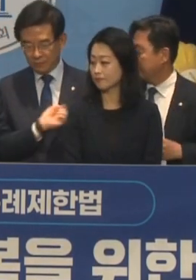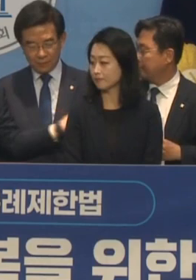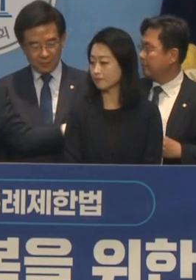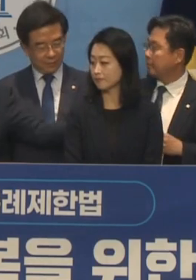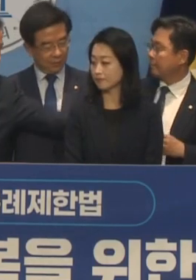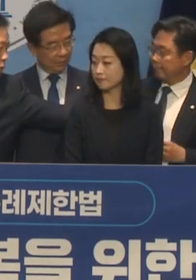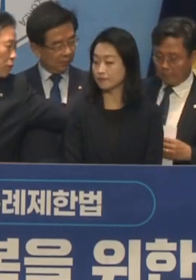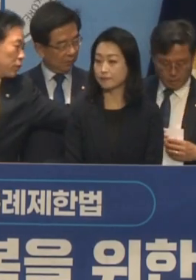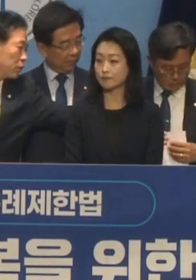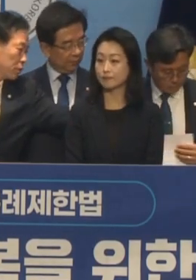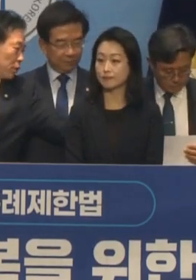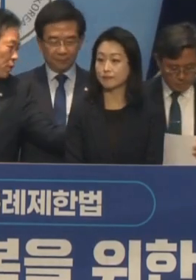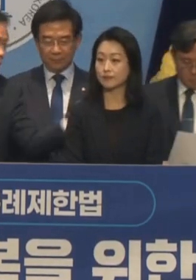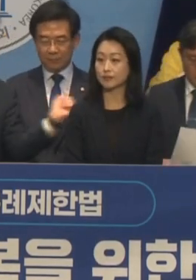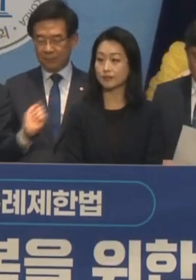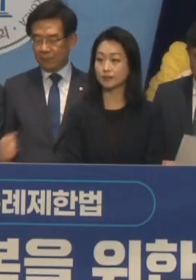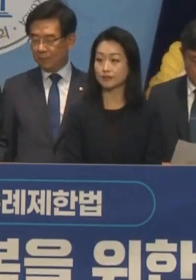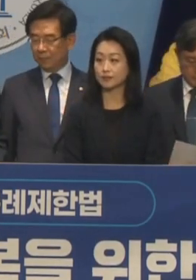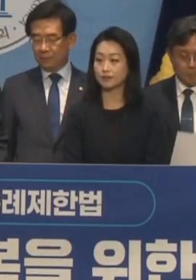그냥 통하는 거 아니에요? 네.